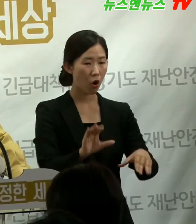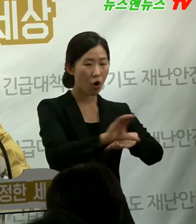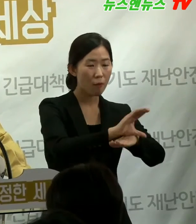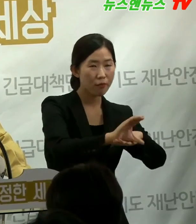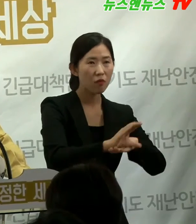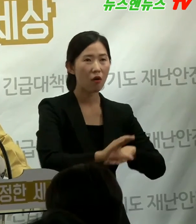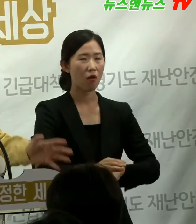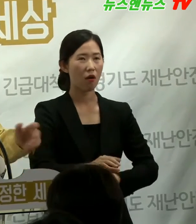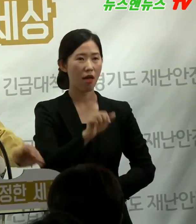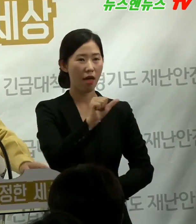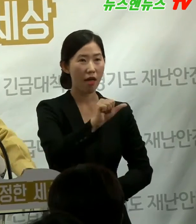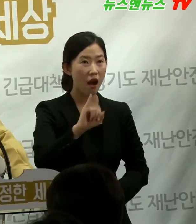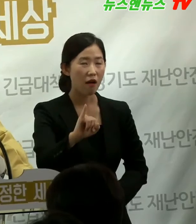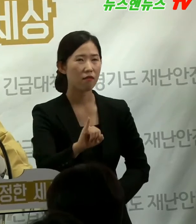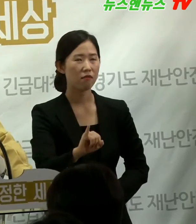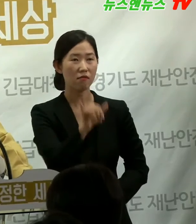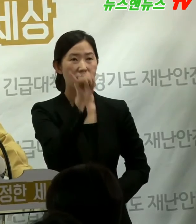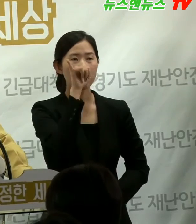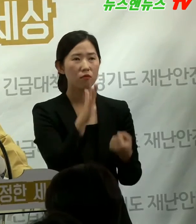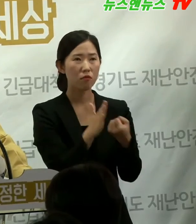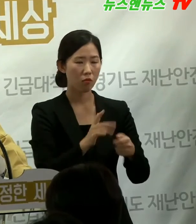하니까 한두 판에 다 따먹는 거예요.